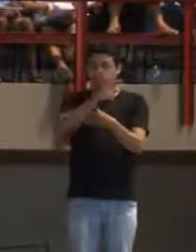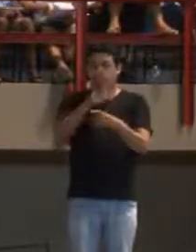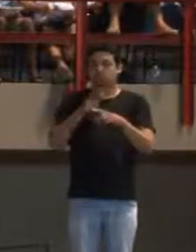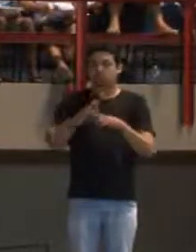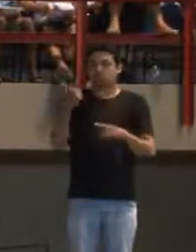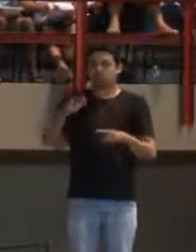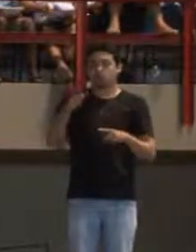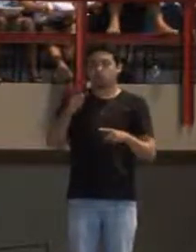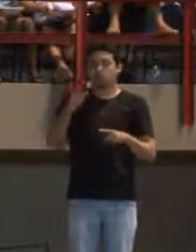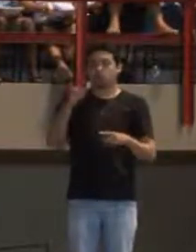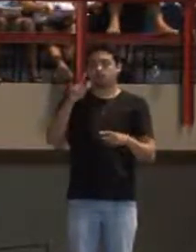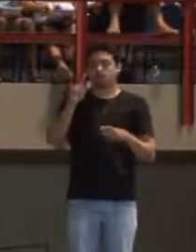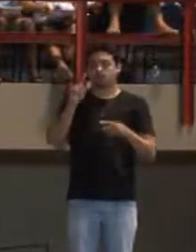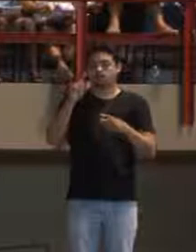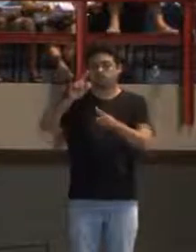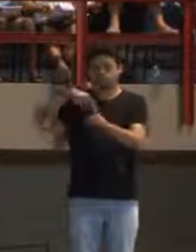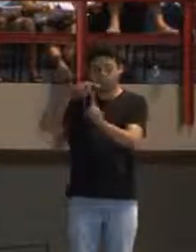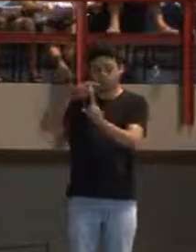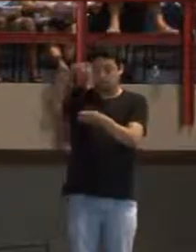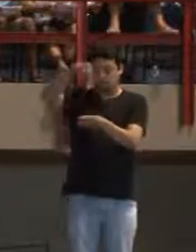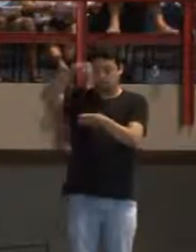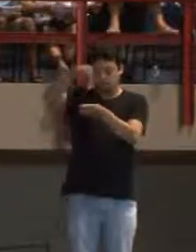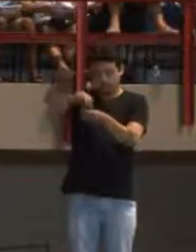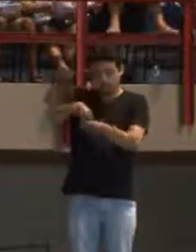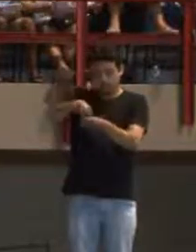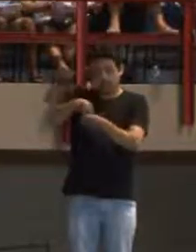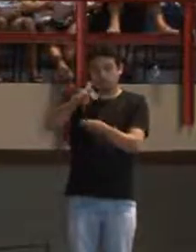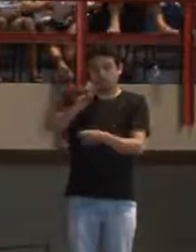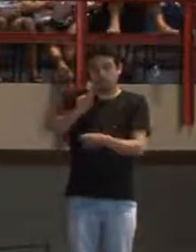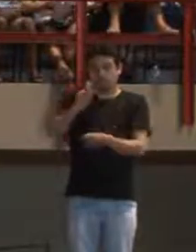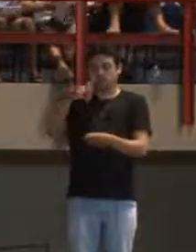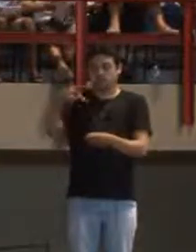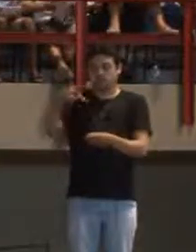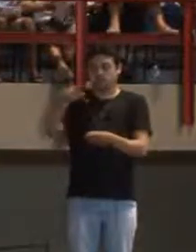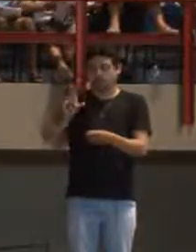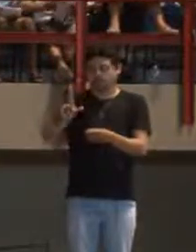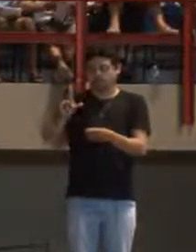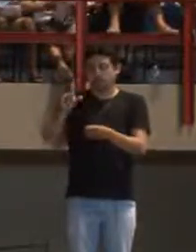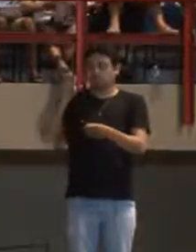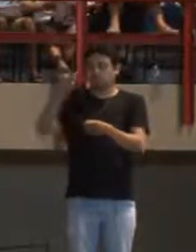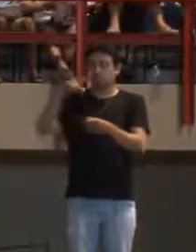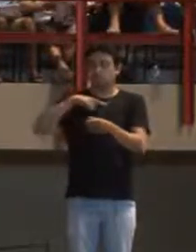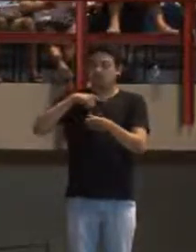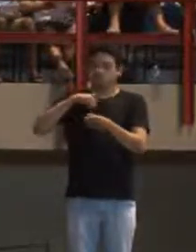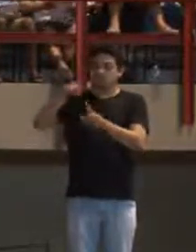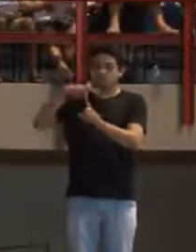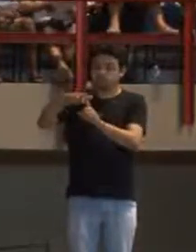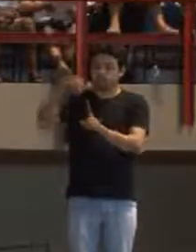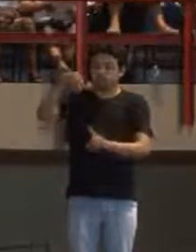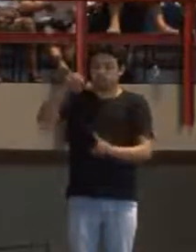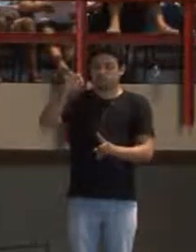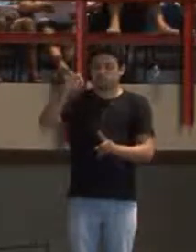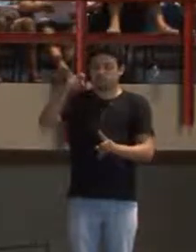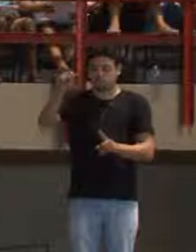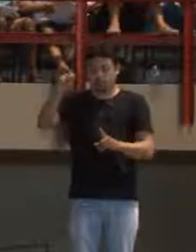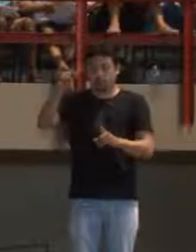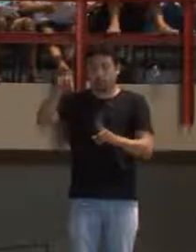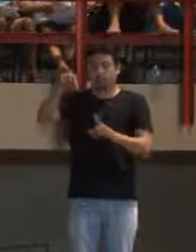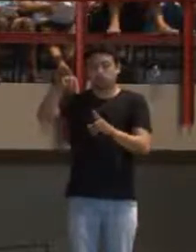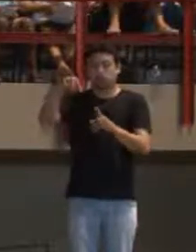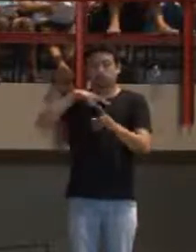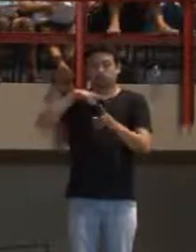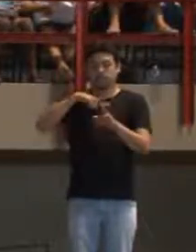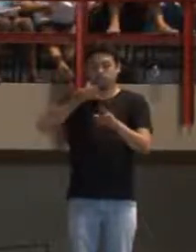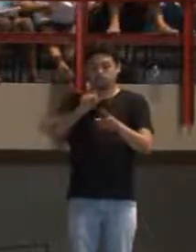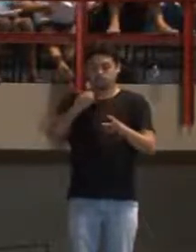não é um líquido, tá? É adicionado ao GLP, o gás de cozinha, as mercaptanas, que são compostos de